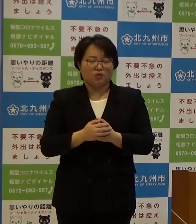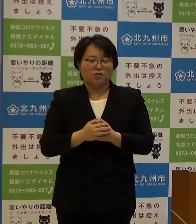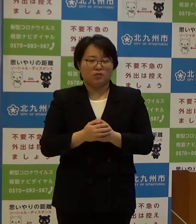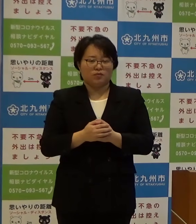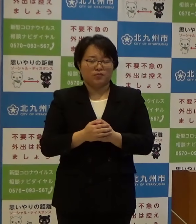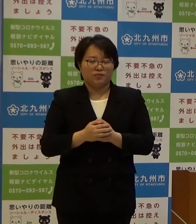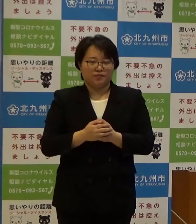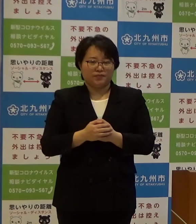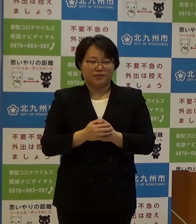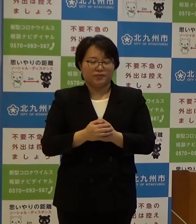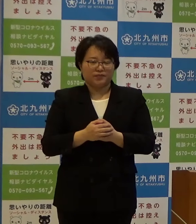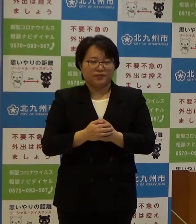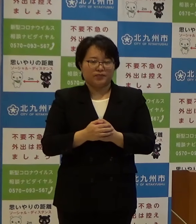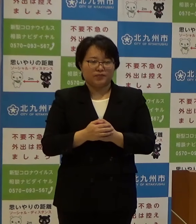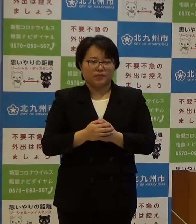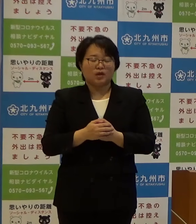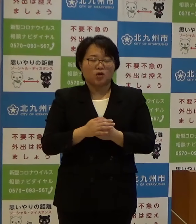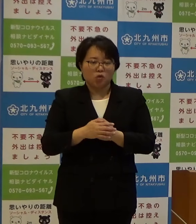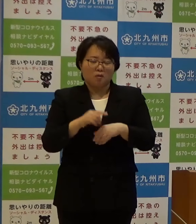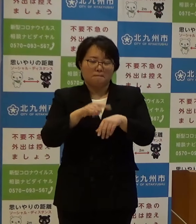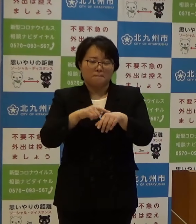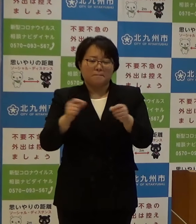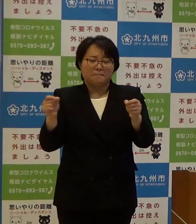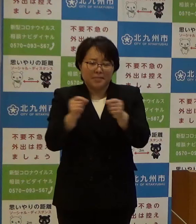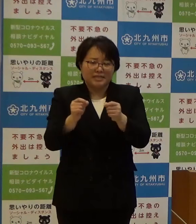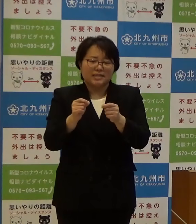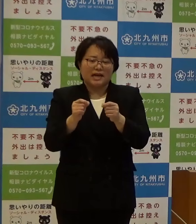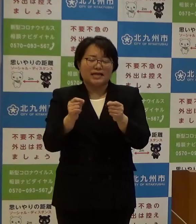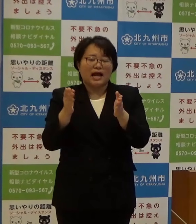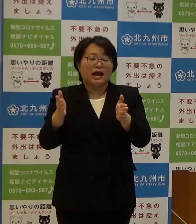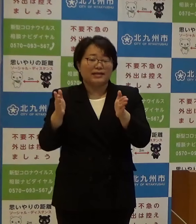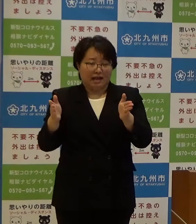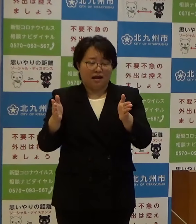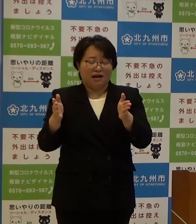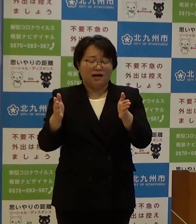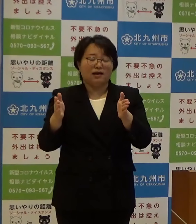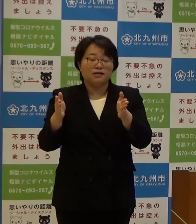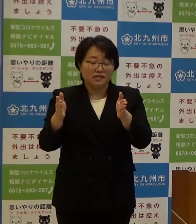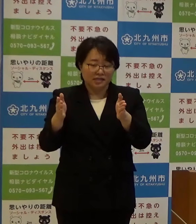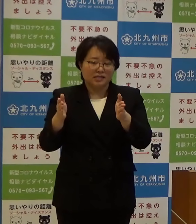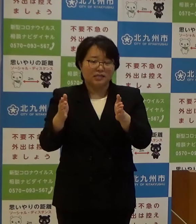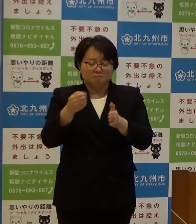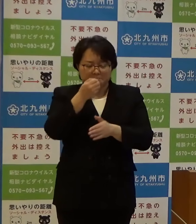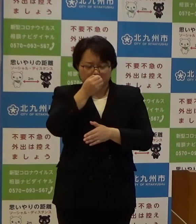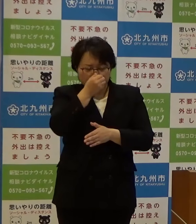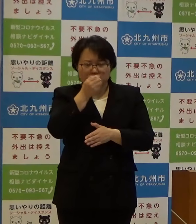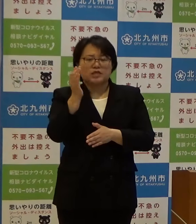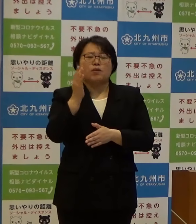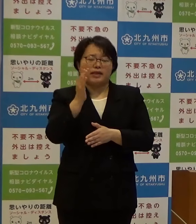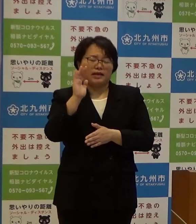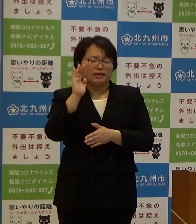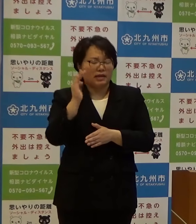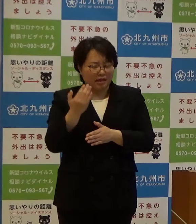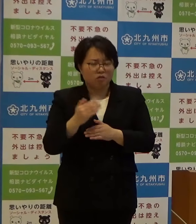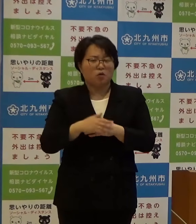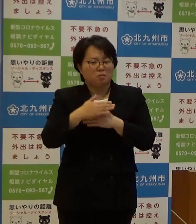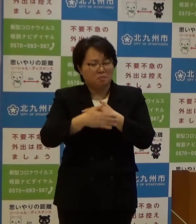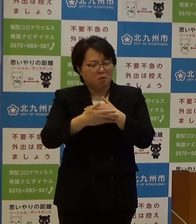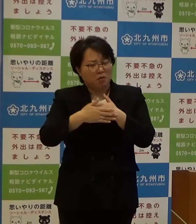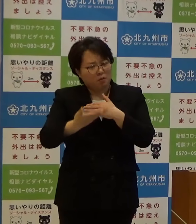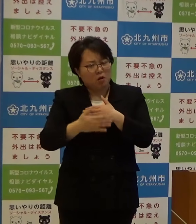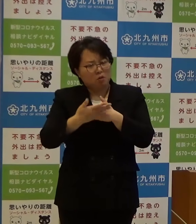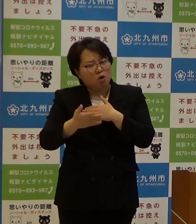間にですね、それが十分なものではないかもしれないけれども、関係者が相当努力をして